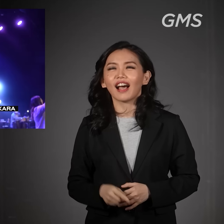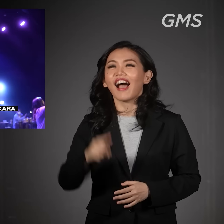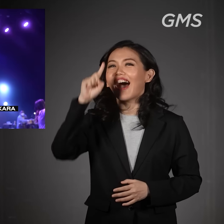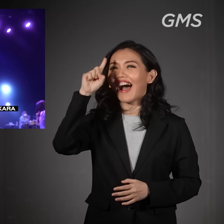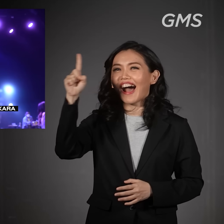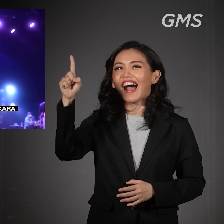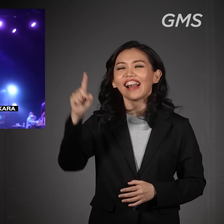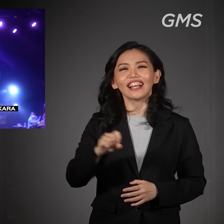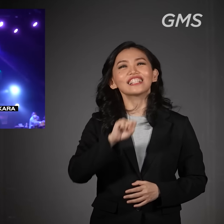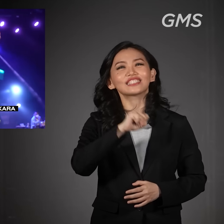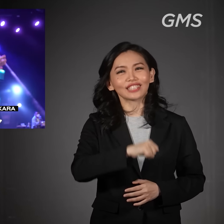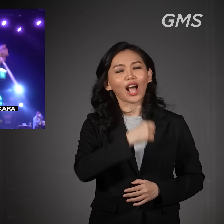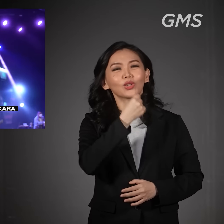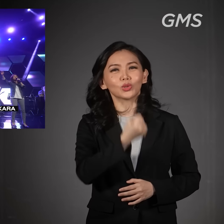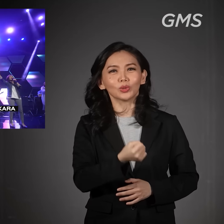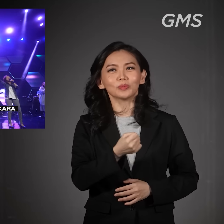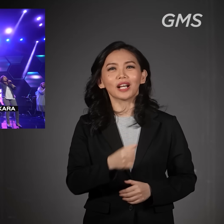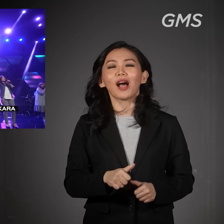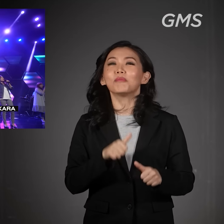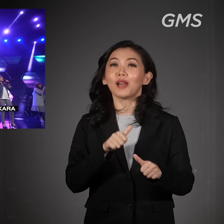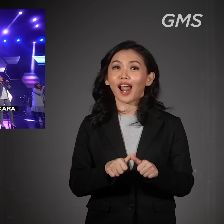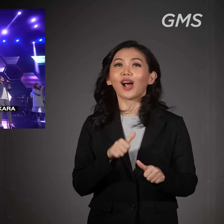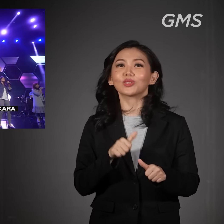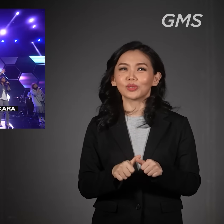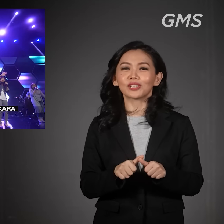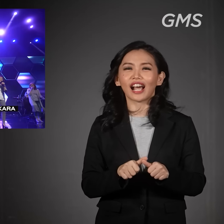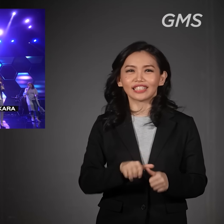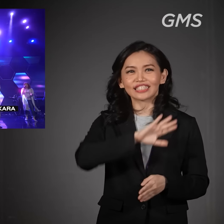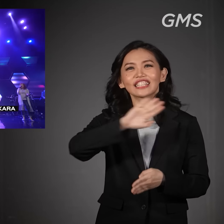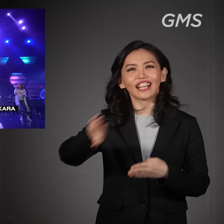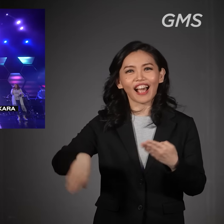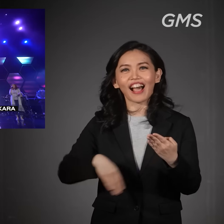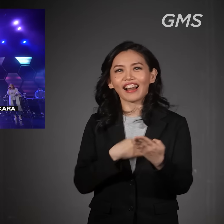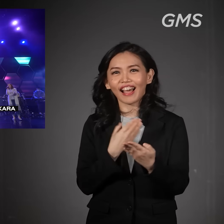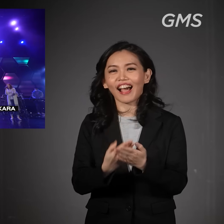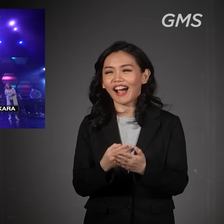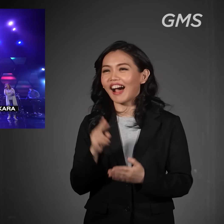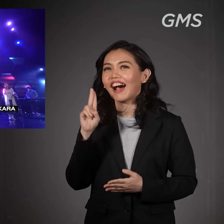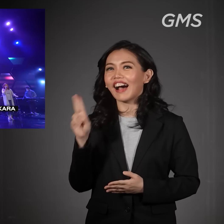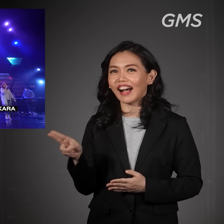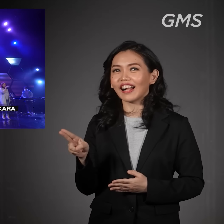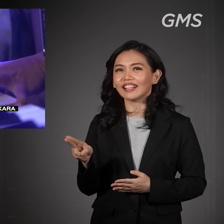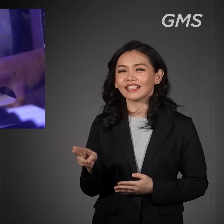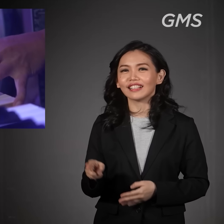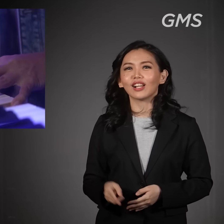Allah sanggup melakukan segala